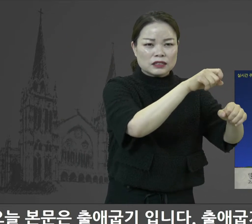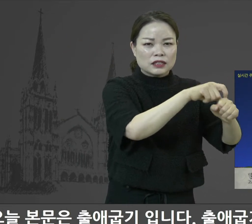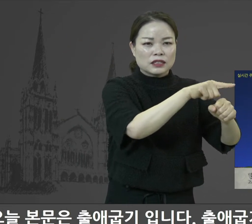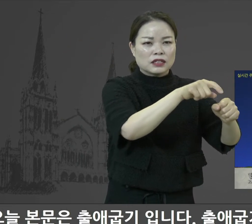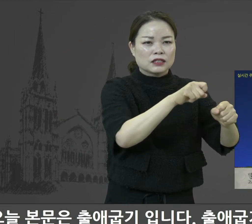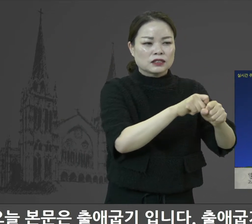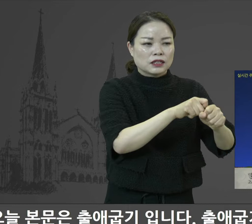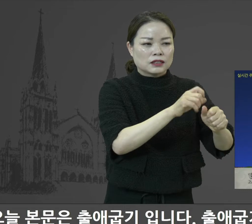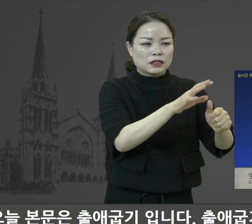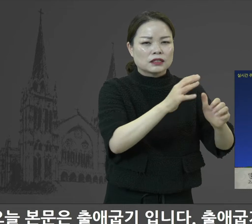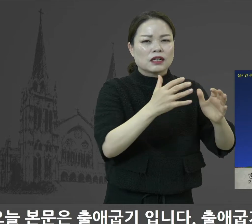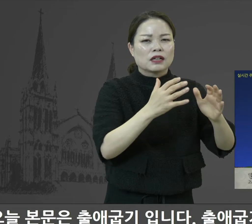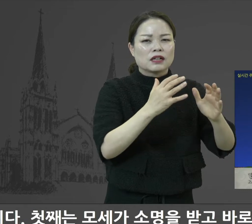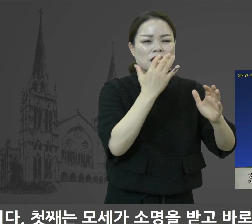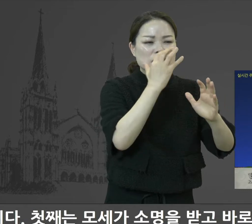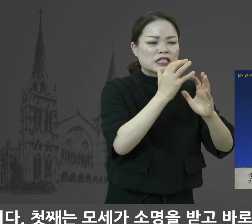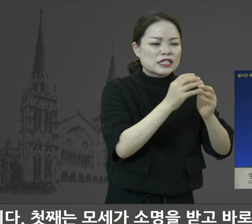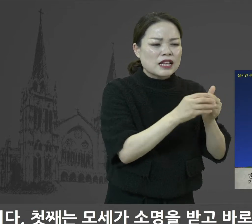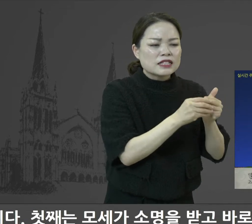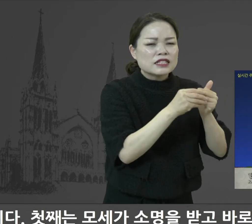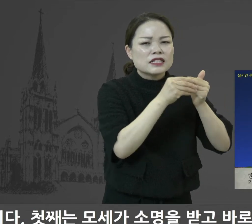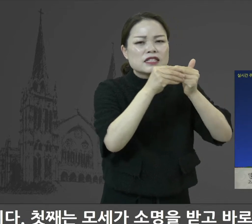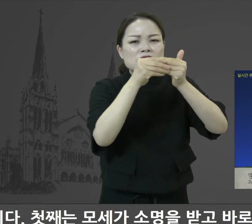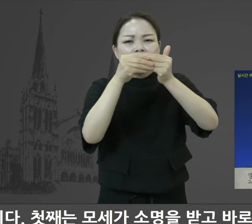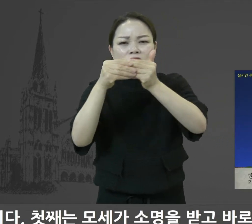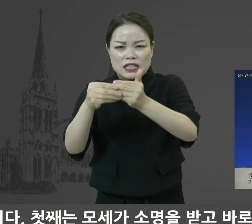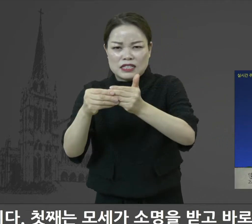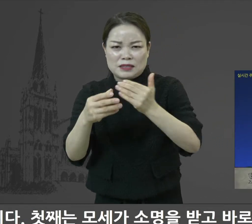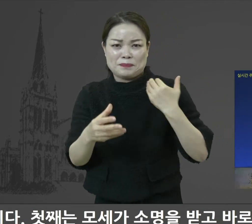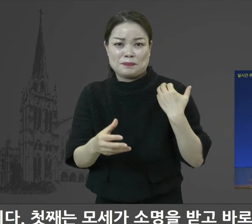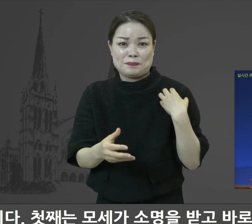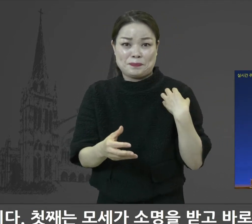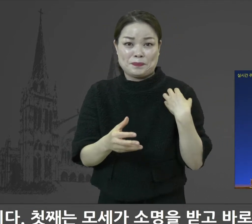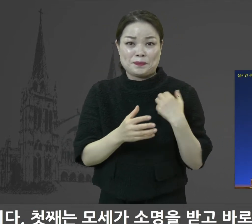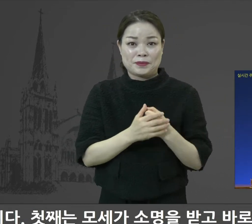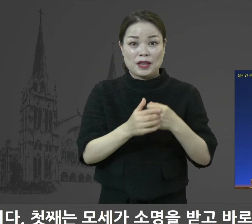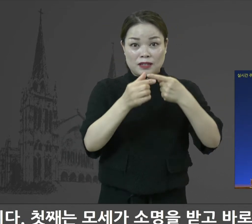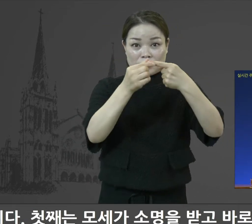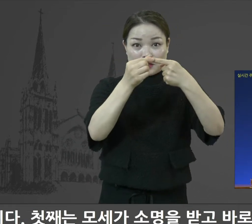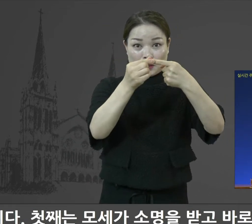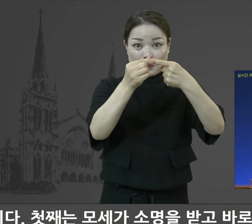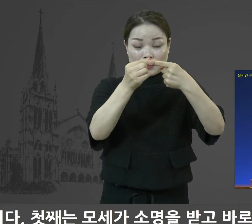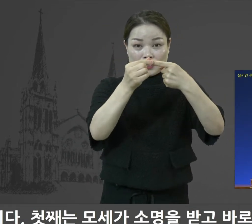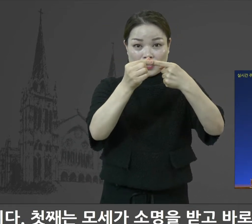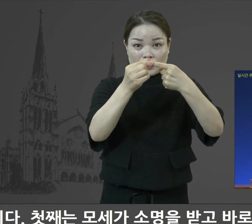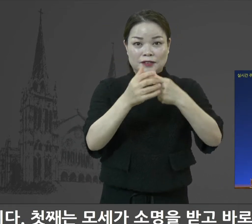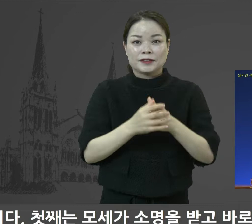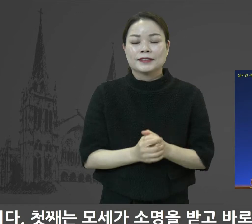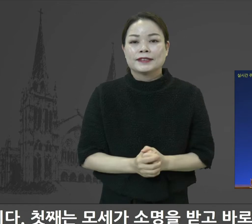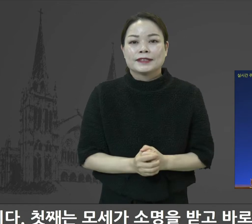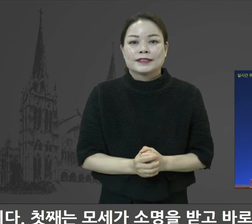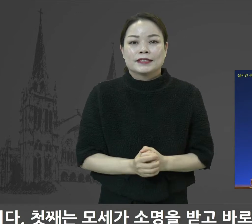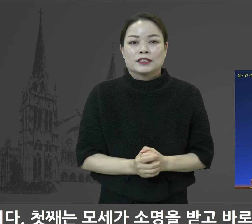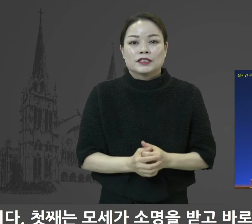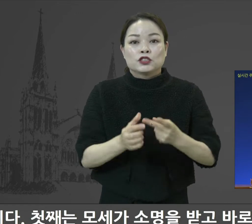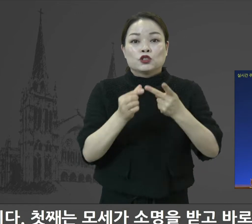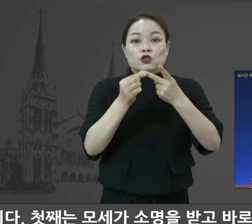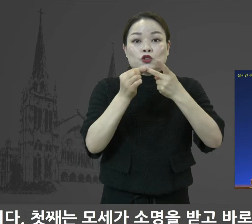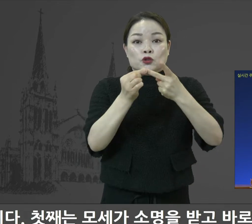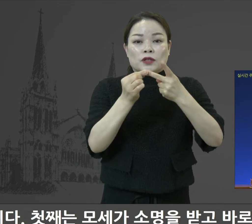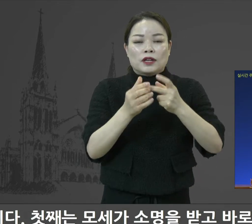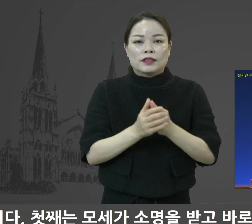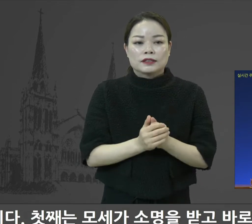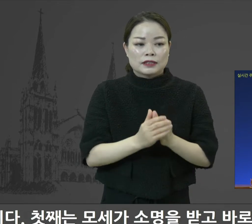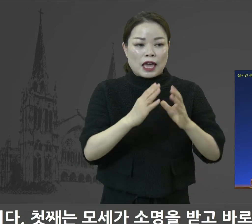청구해서 애굽 땅으로부터 끄집어내는 겁니다. 이게 첫 번째 장면이고요. 두 번째